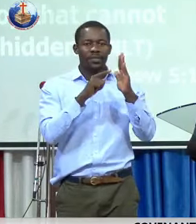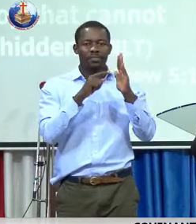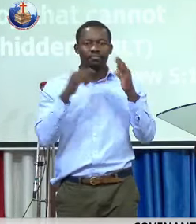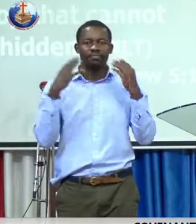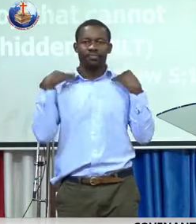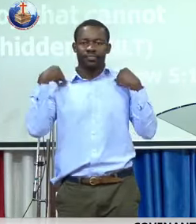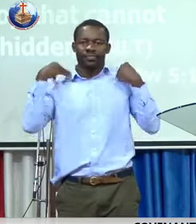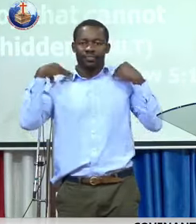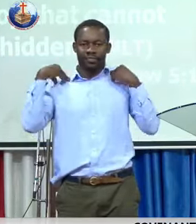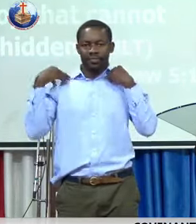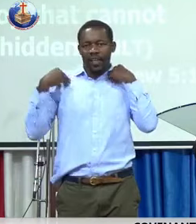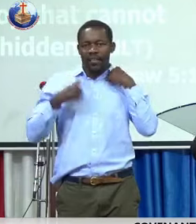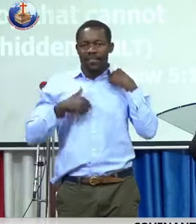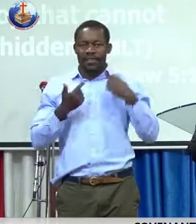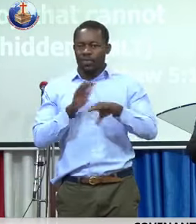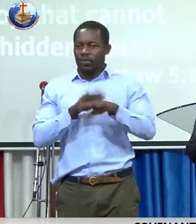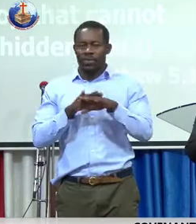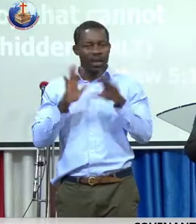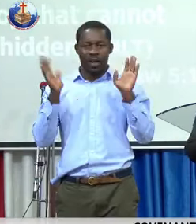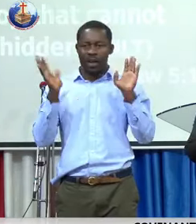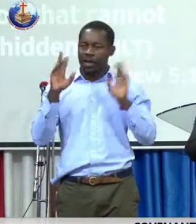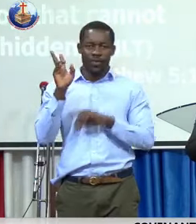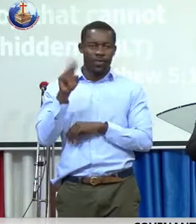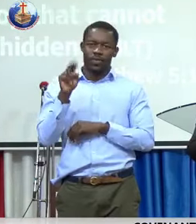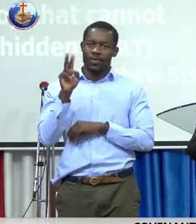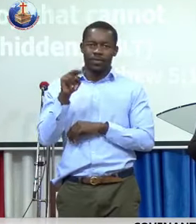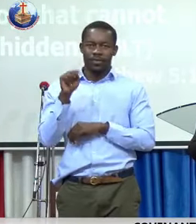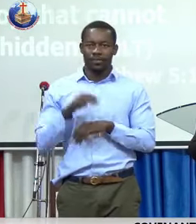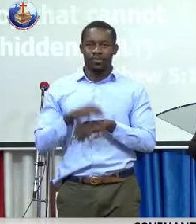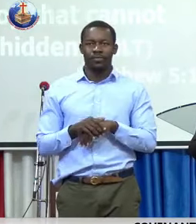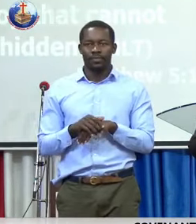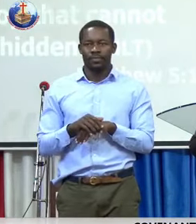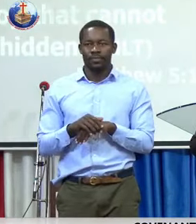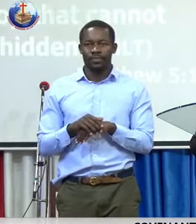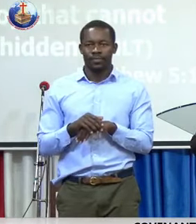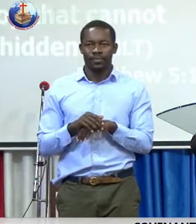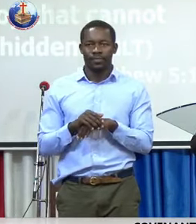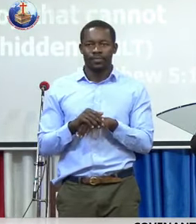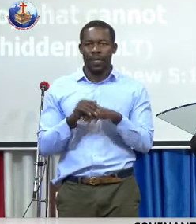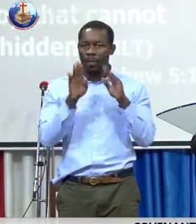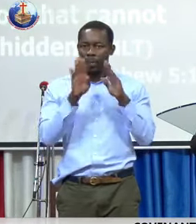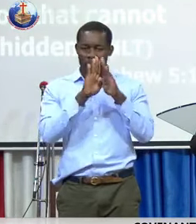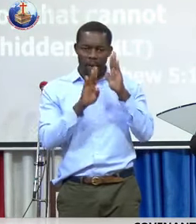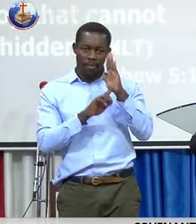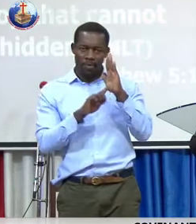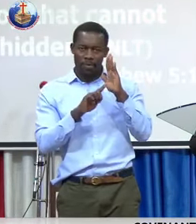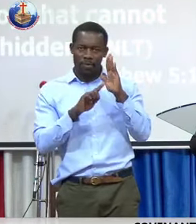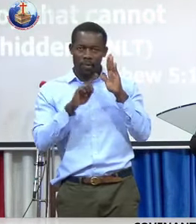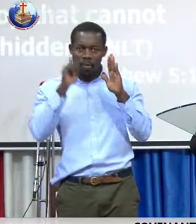la kukanda kiburi chetu wakati tumo katika dhambi. The word of the Lord is